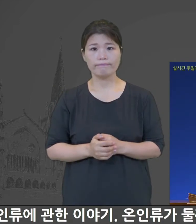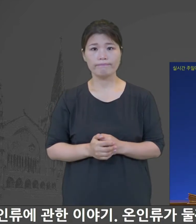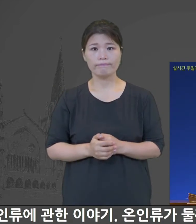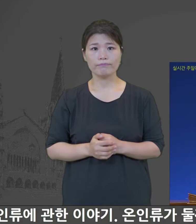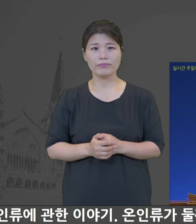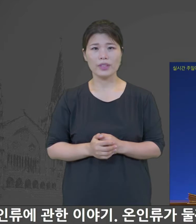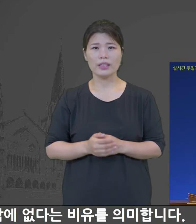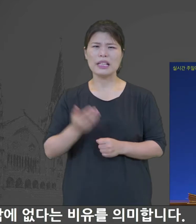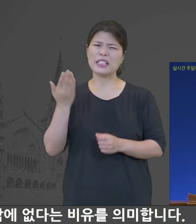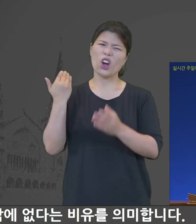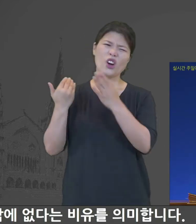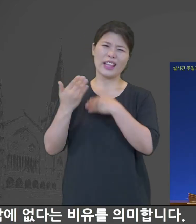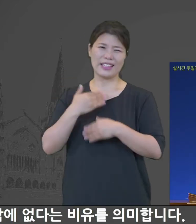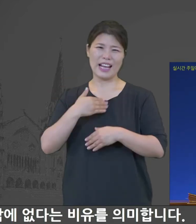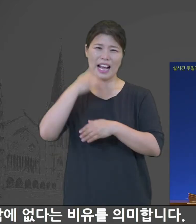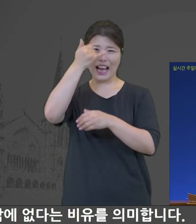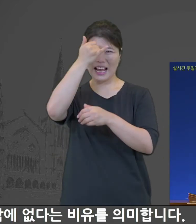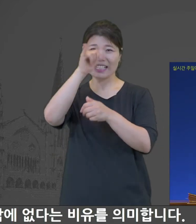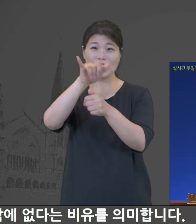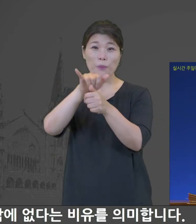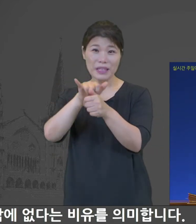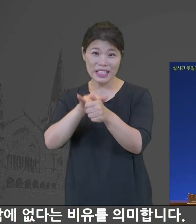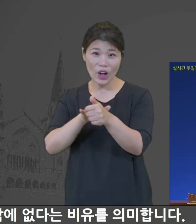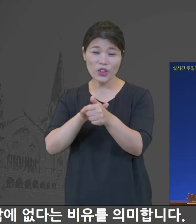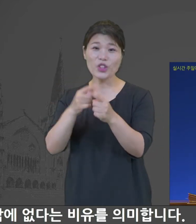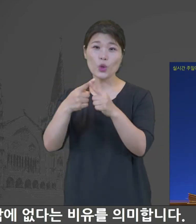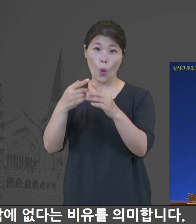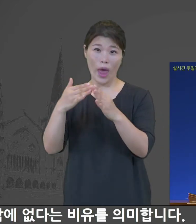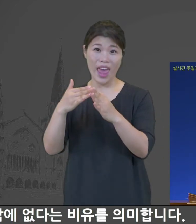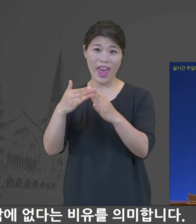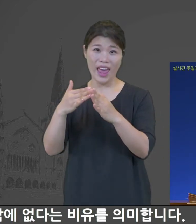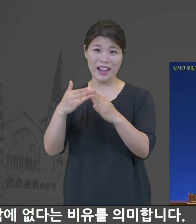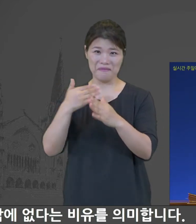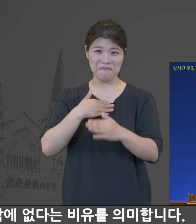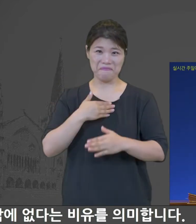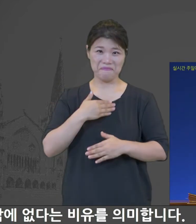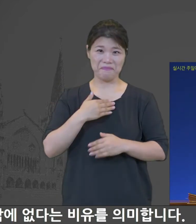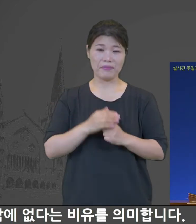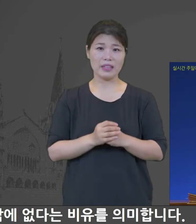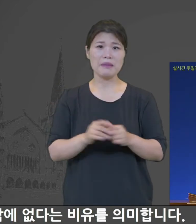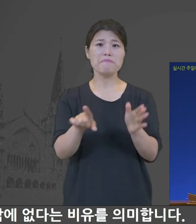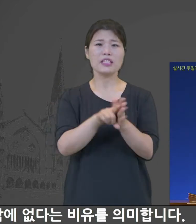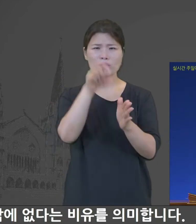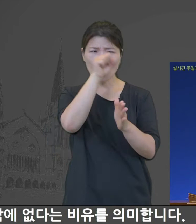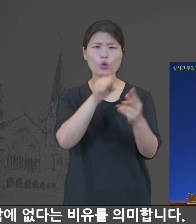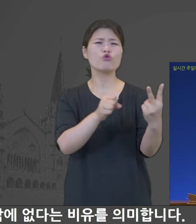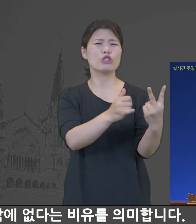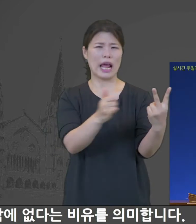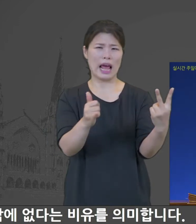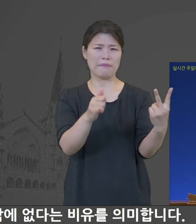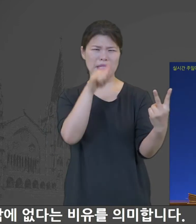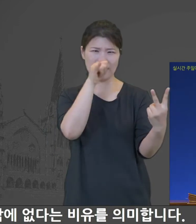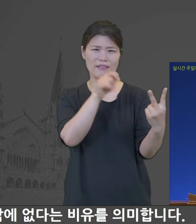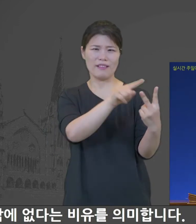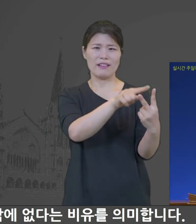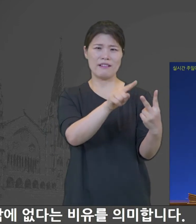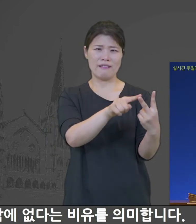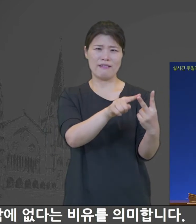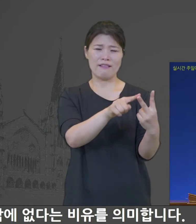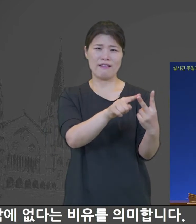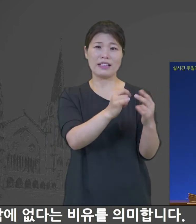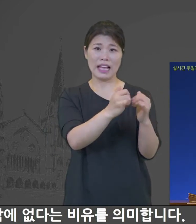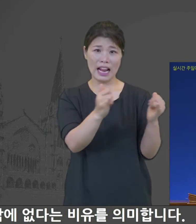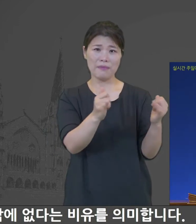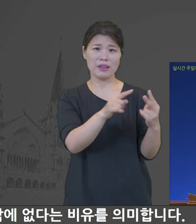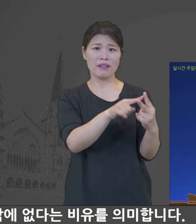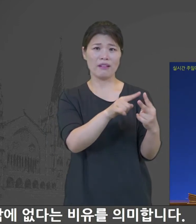전에 제가 섬기던 교회에서 믿음이 꽤 좋은 두 분이 서로 이 신앙생활에 관해서